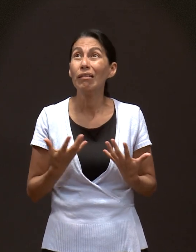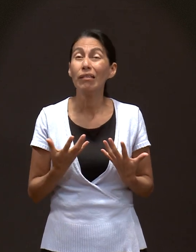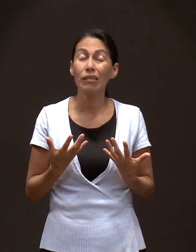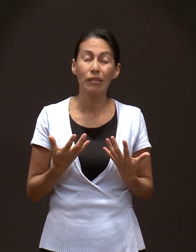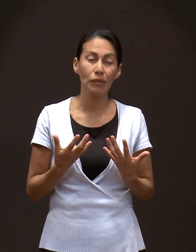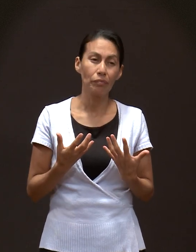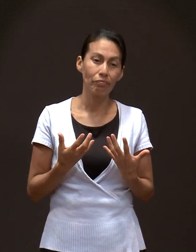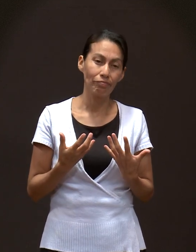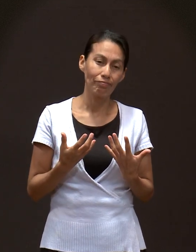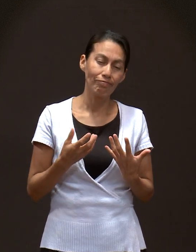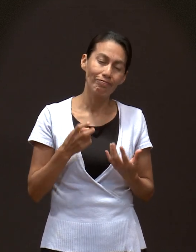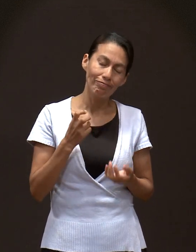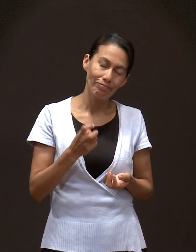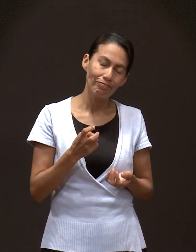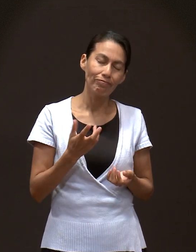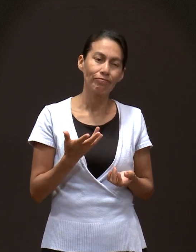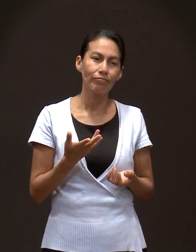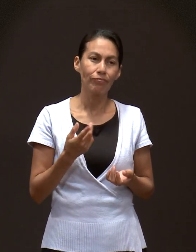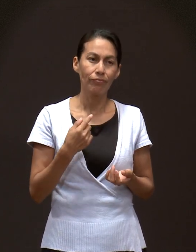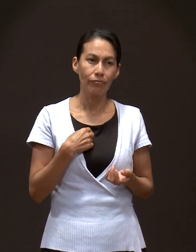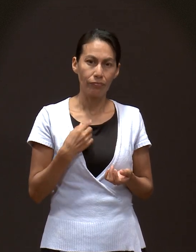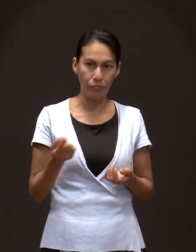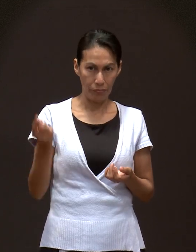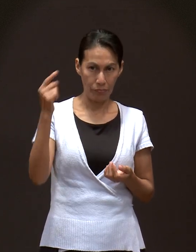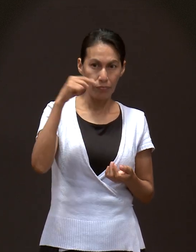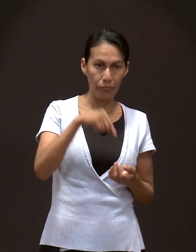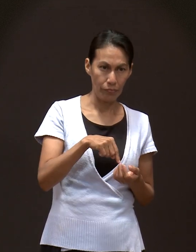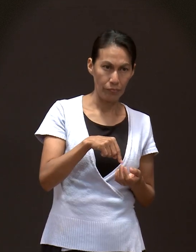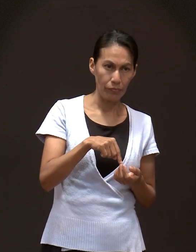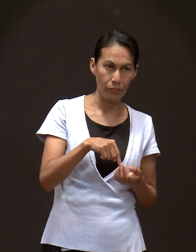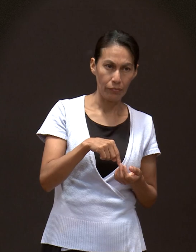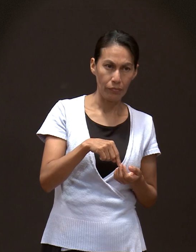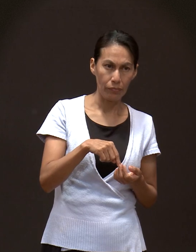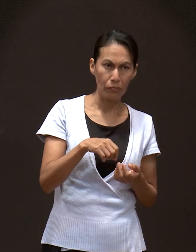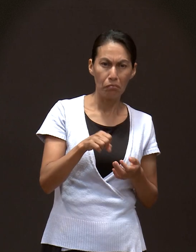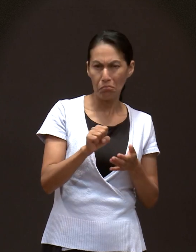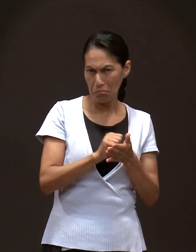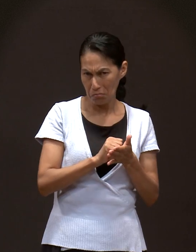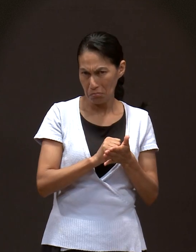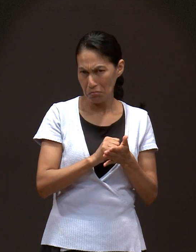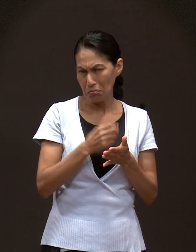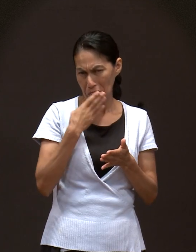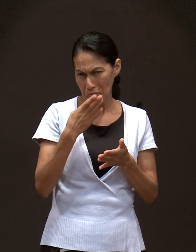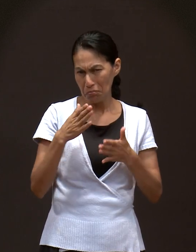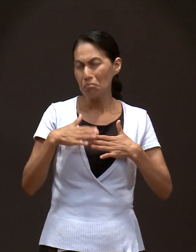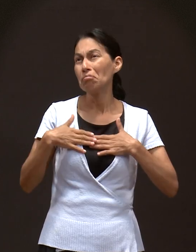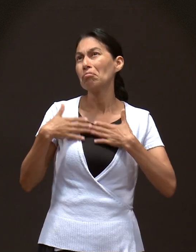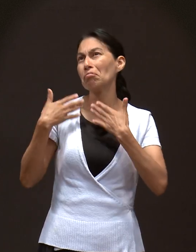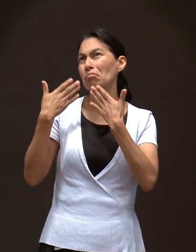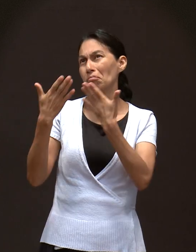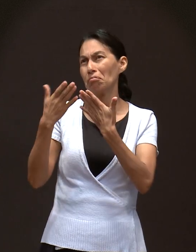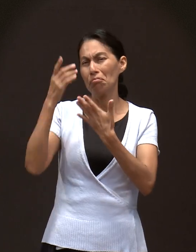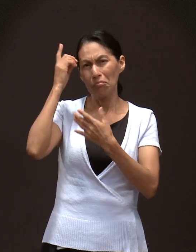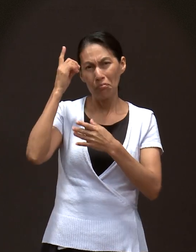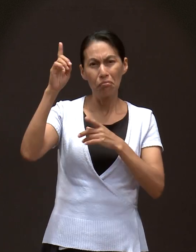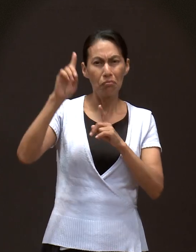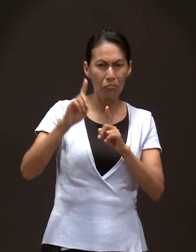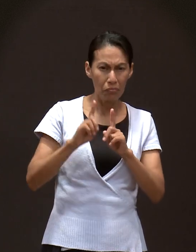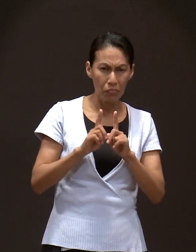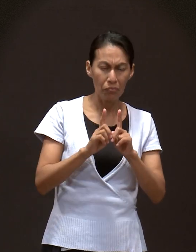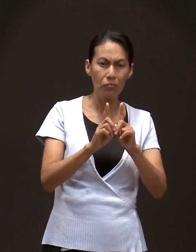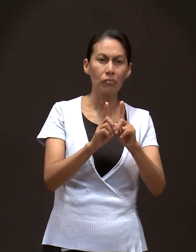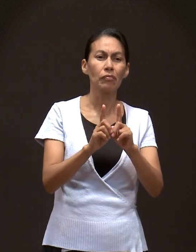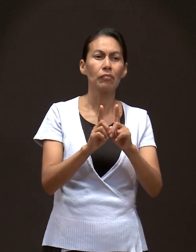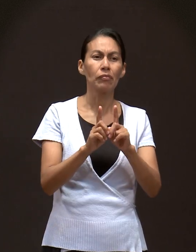Dicimos, ¿qué hacemos ahora? Entonces, yo me vine a este nuevo semestre confiando, obviamente, en la